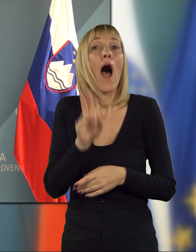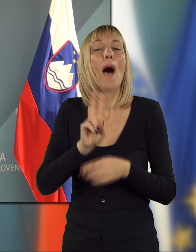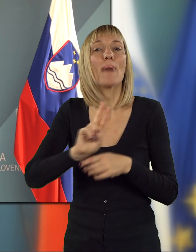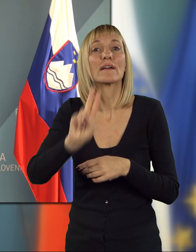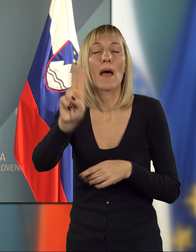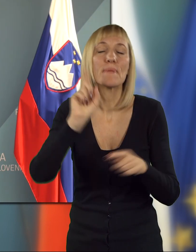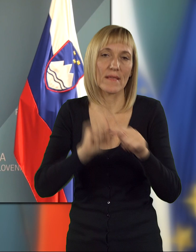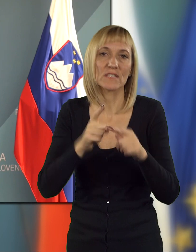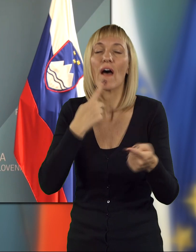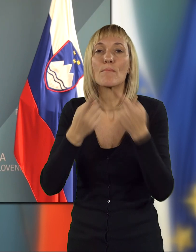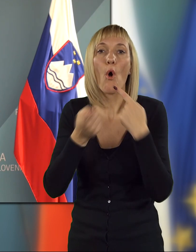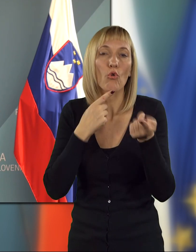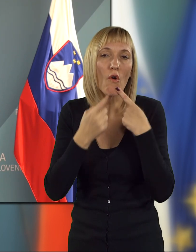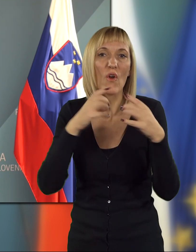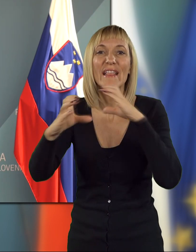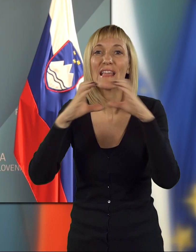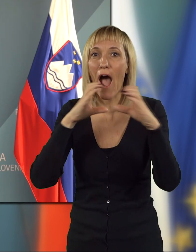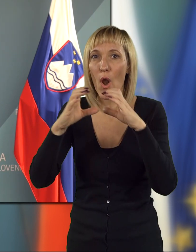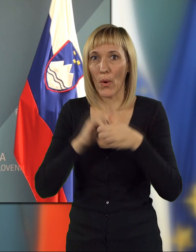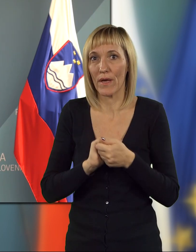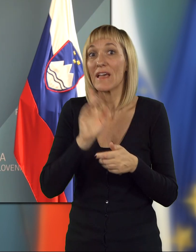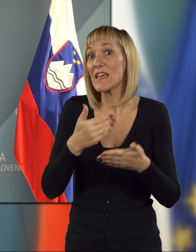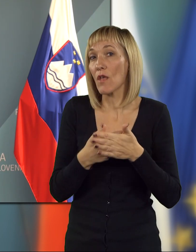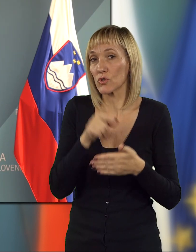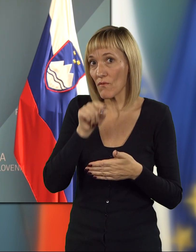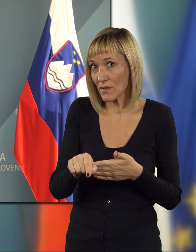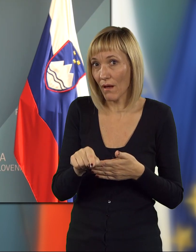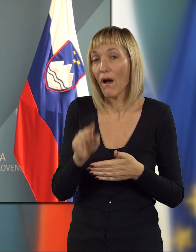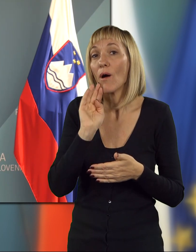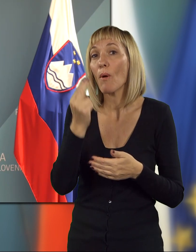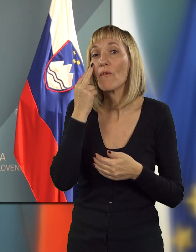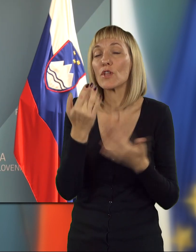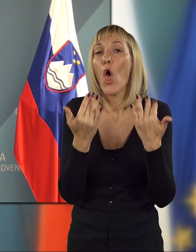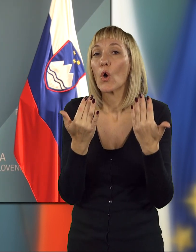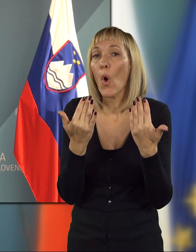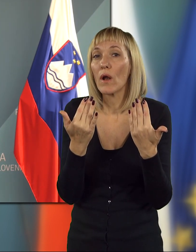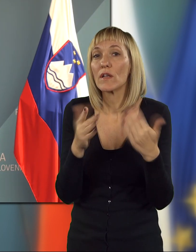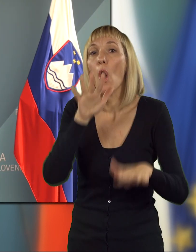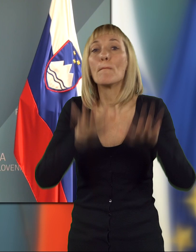pa je vse naprej stvar dialoga in na